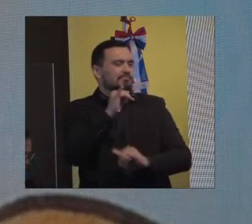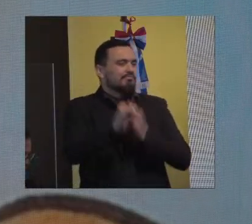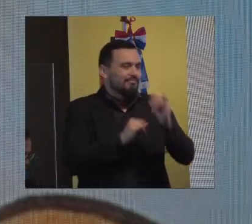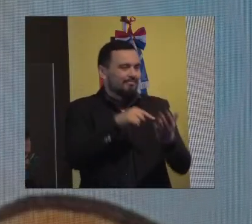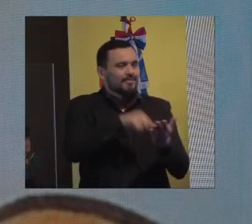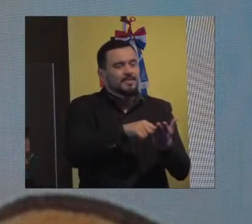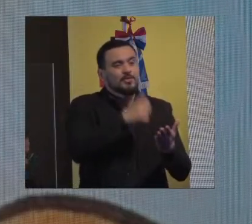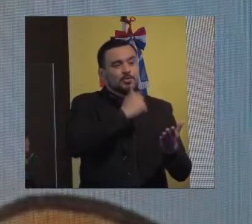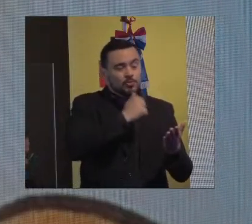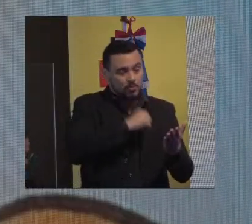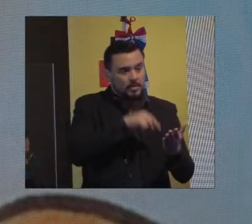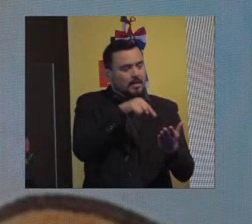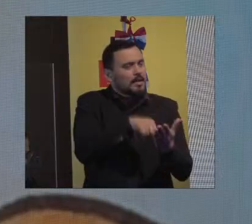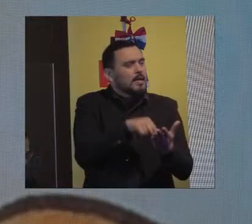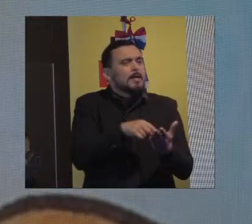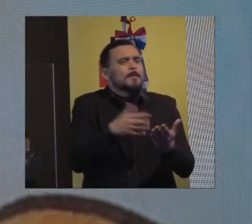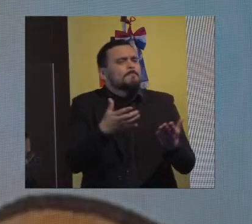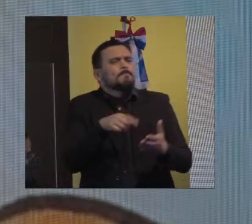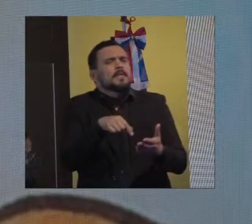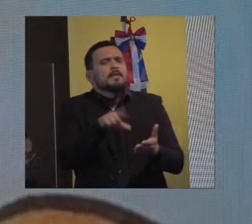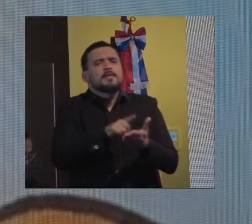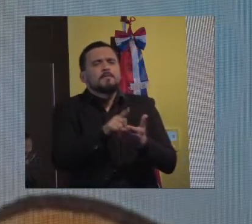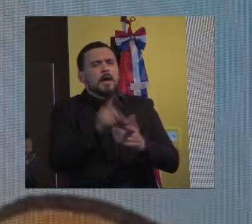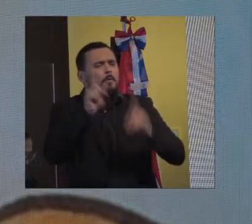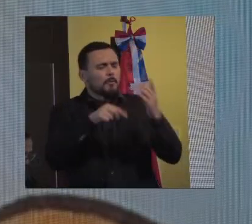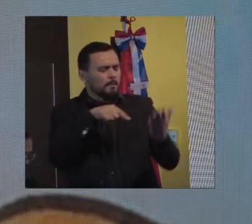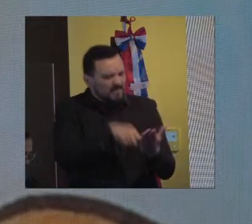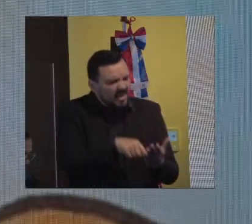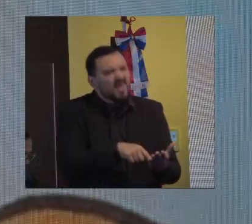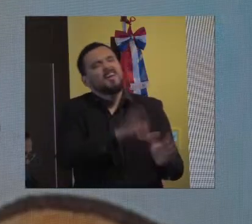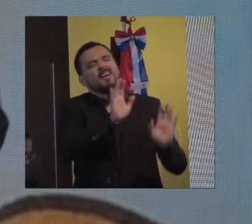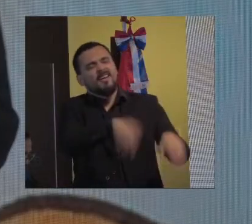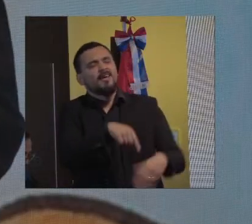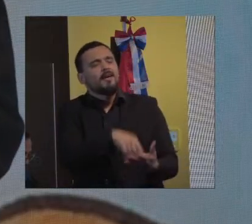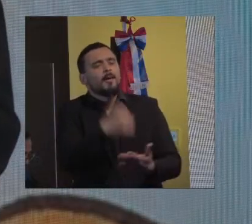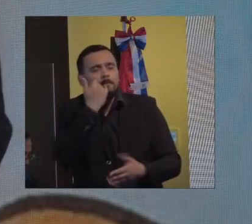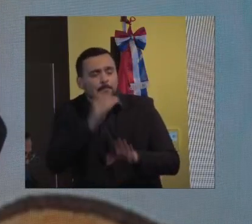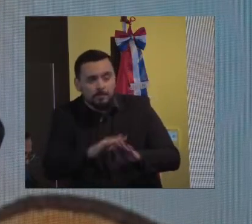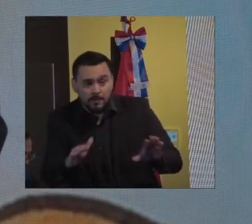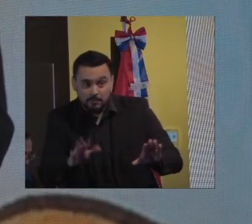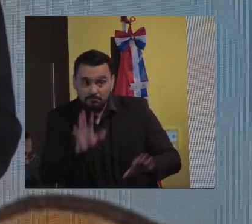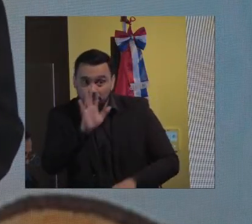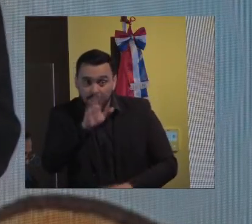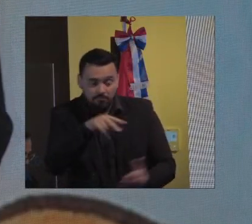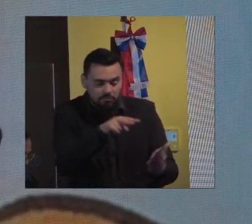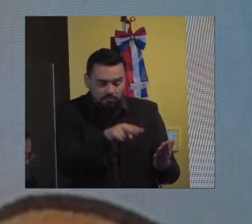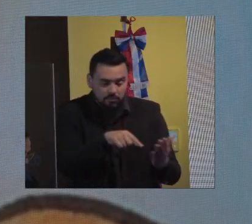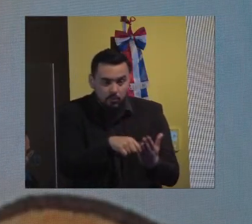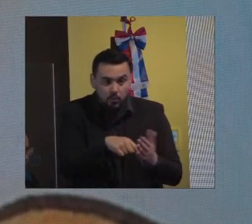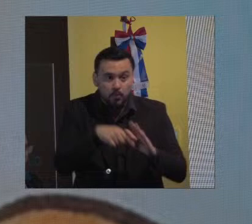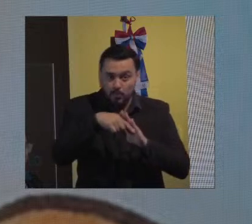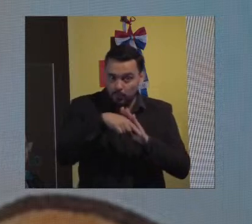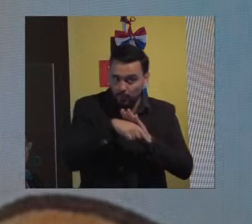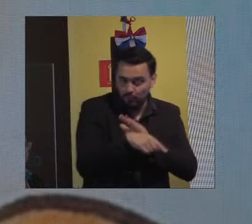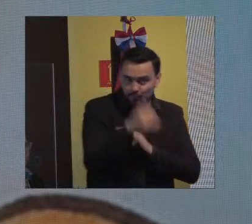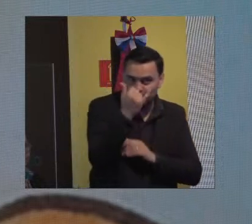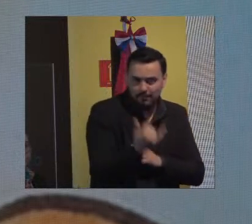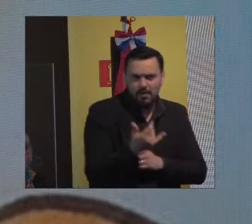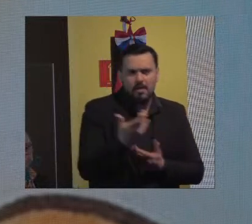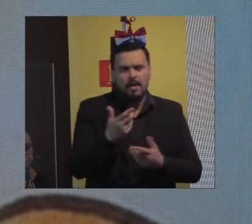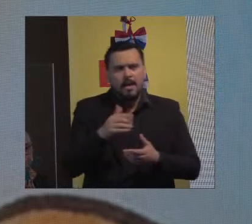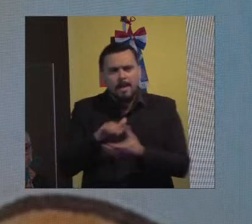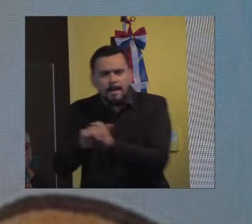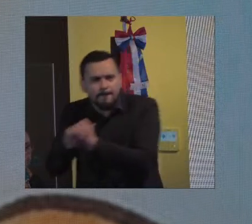el ropaje aparente de ser un libro para niños, se sumerge en temas muy hondos como la amistad, el